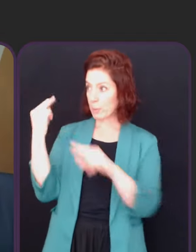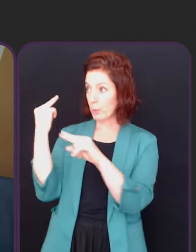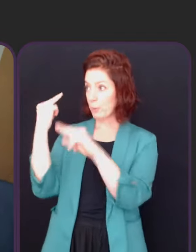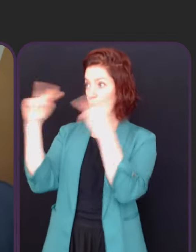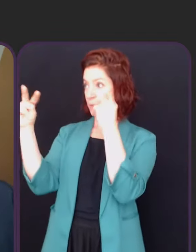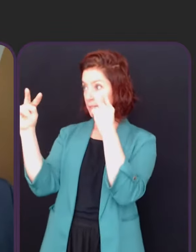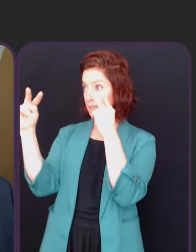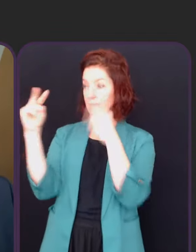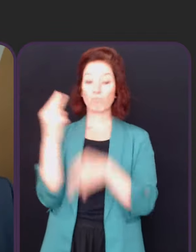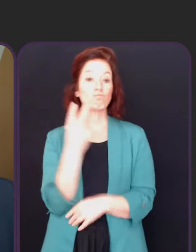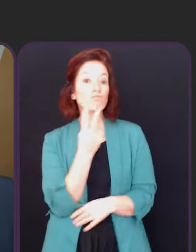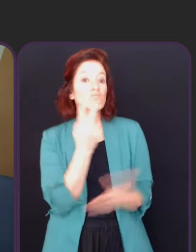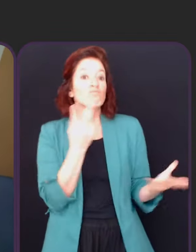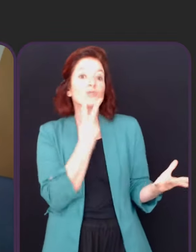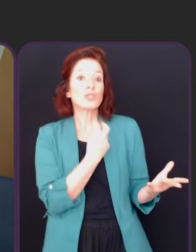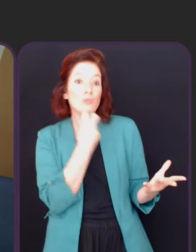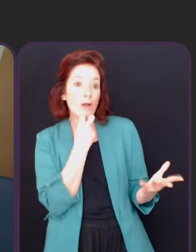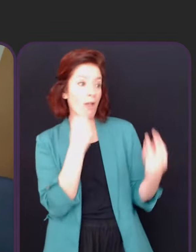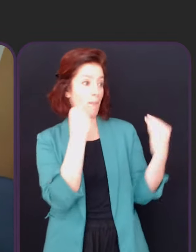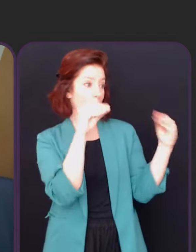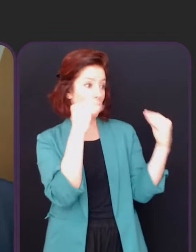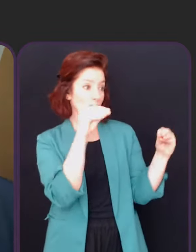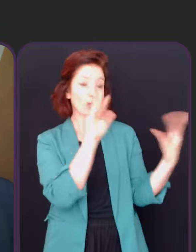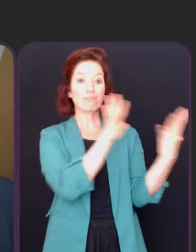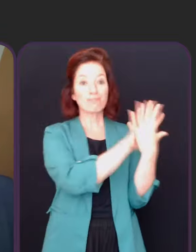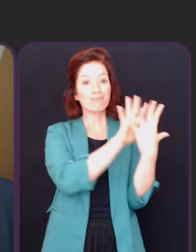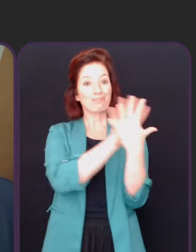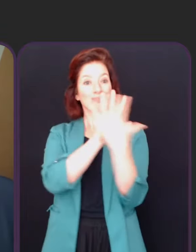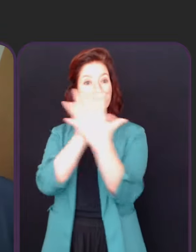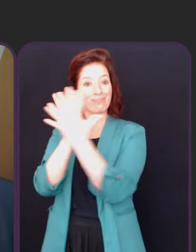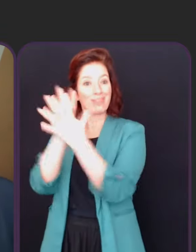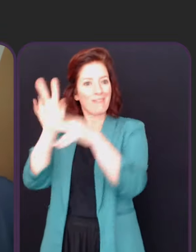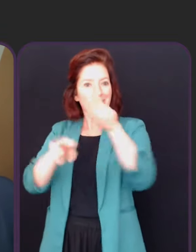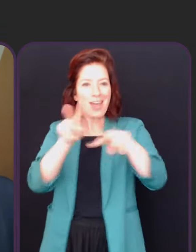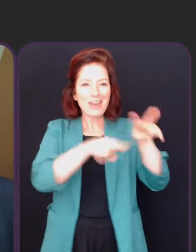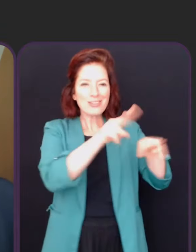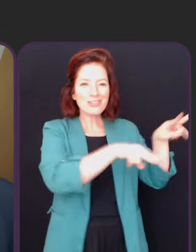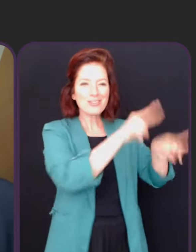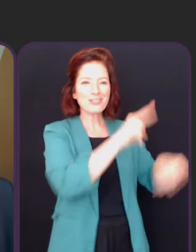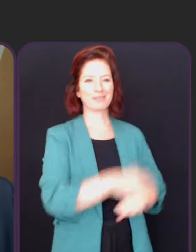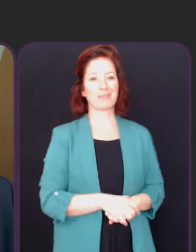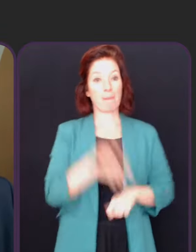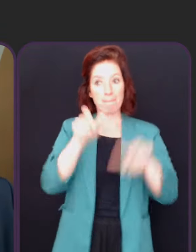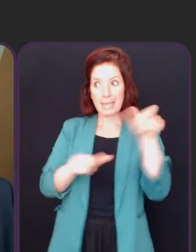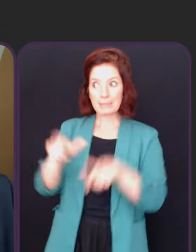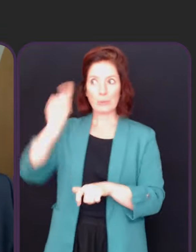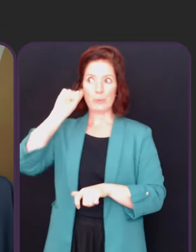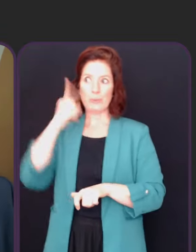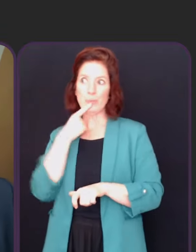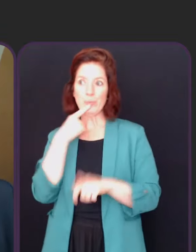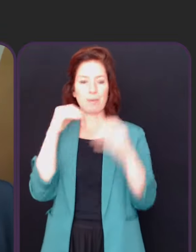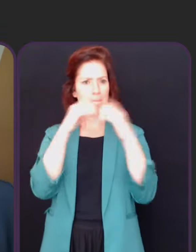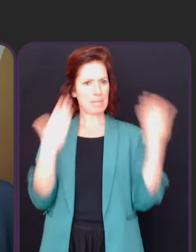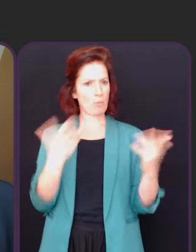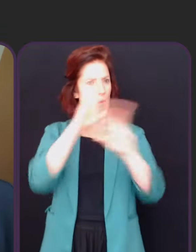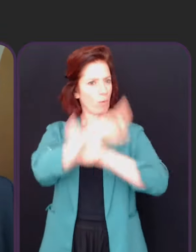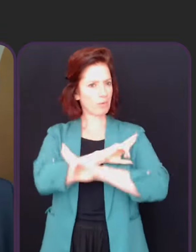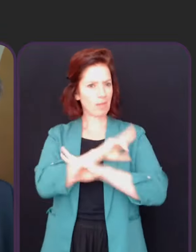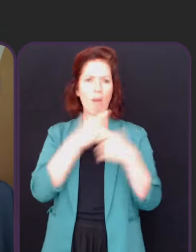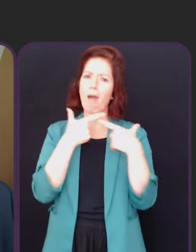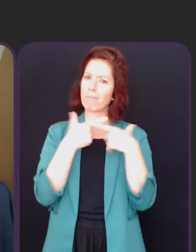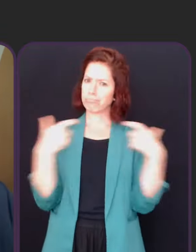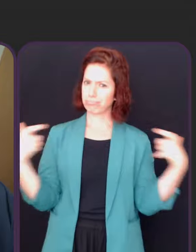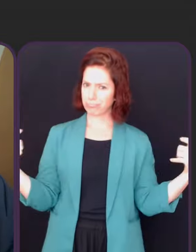personnes autistes, des usagers des différents marchés de Tannes, de Cernay, de Vat-de-Villers, par exemple, des personnes sourdes, des